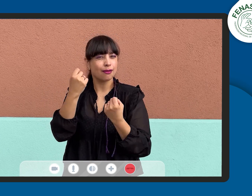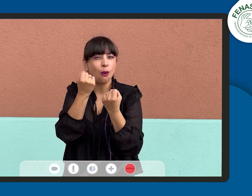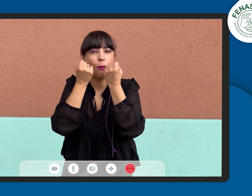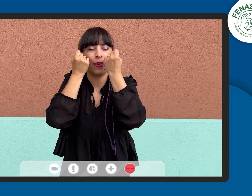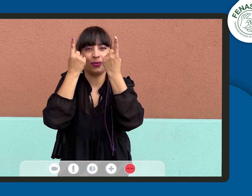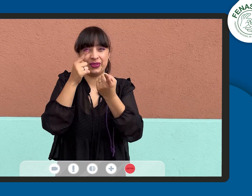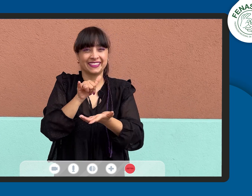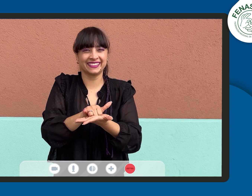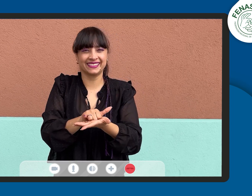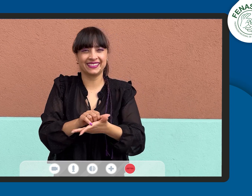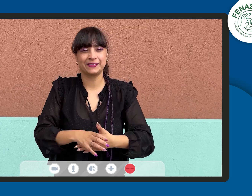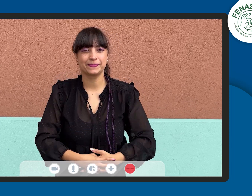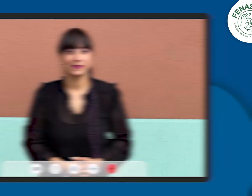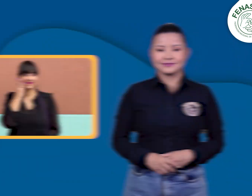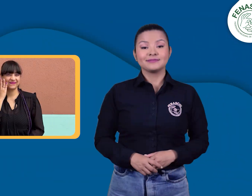al mismo nivel.